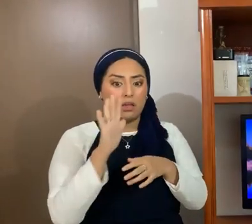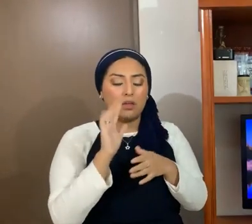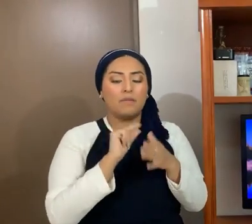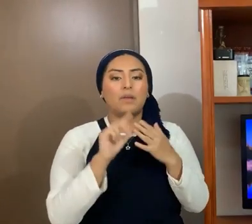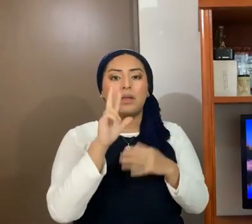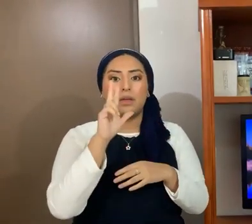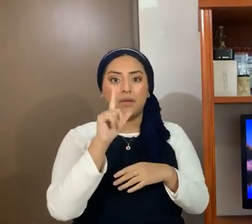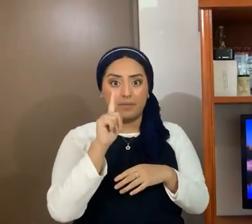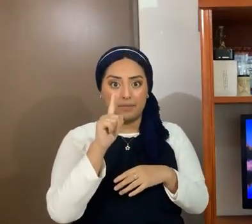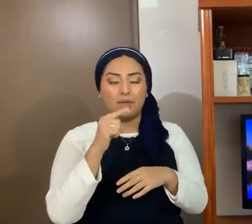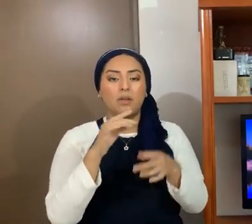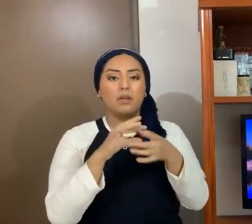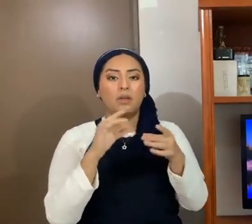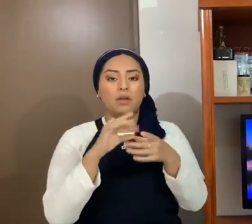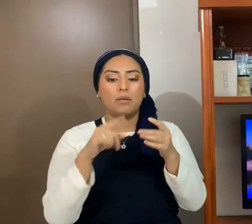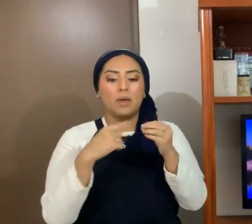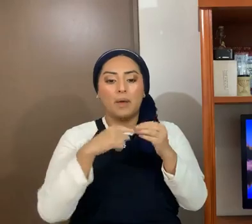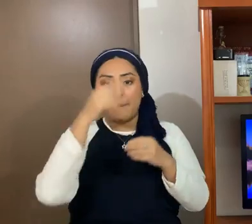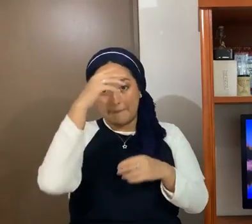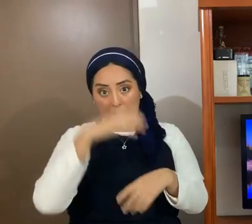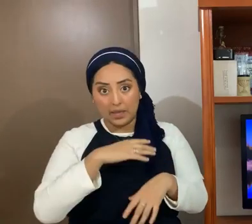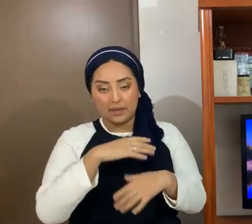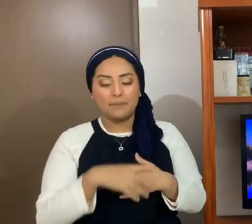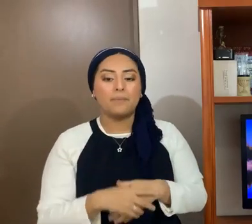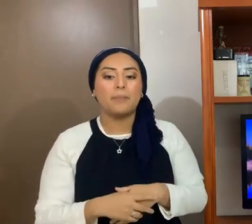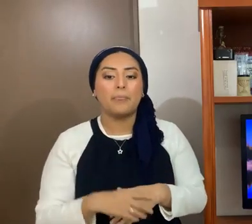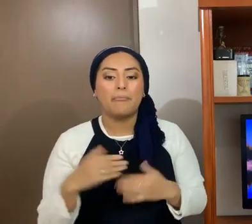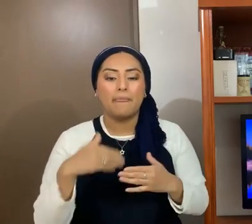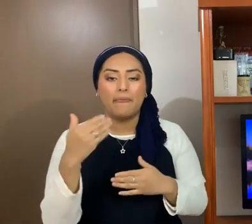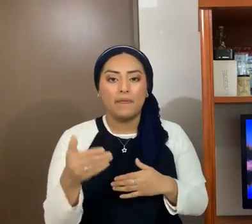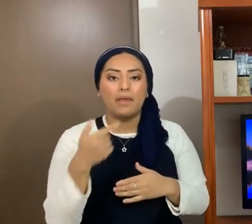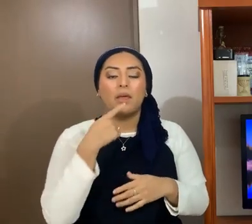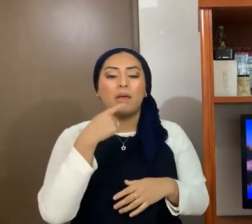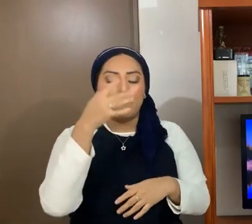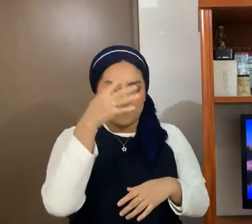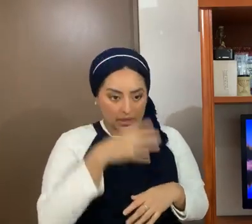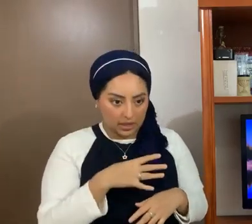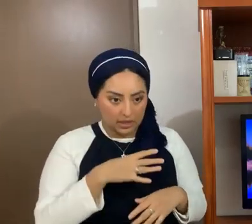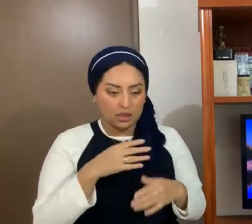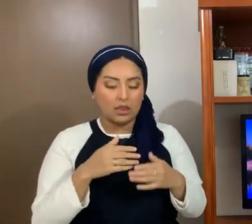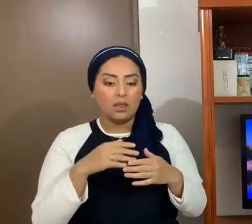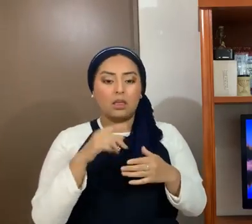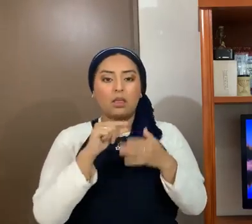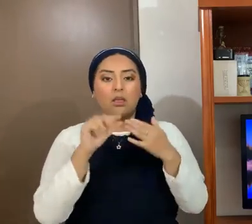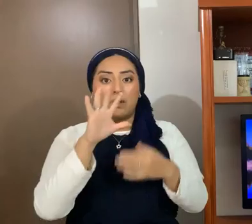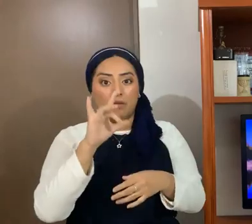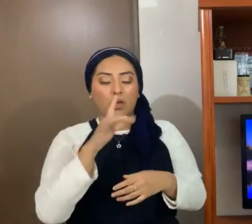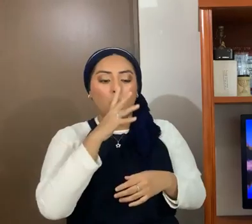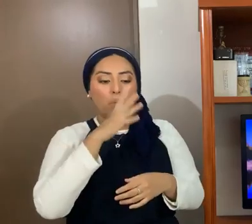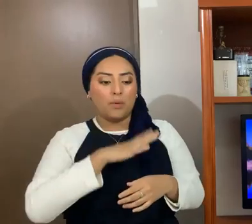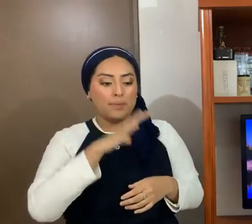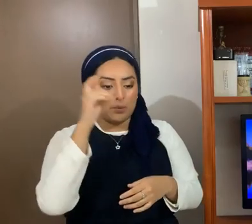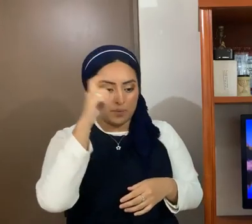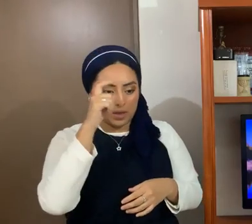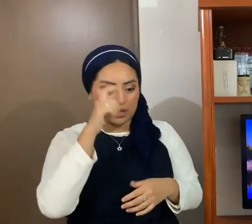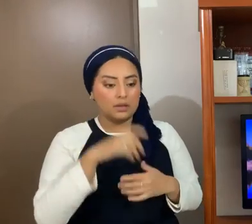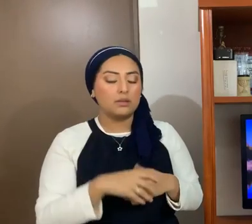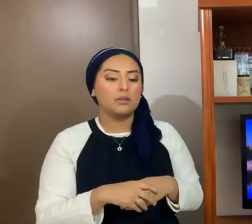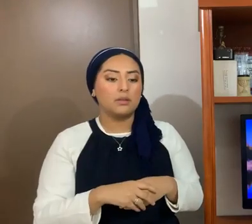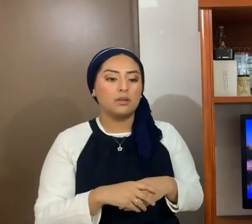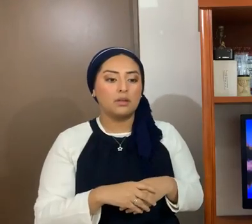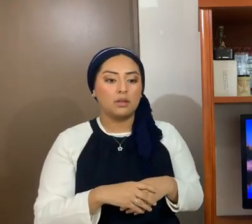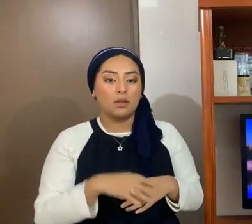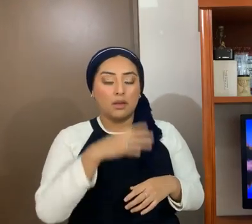verso 21, habla de los varones. Y luego viene en el 22 varones, y luego en el 25 mujeres sabias, en el